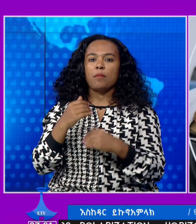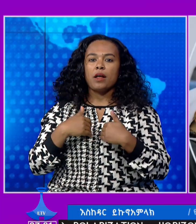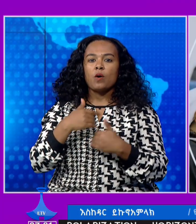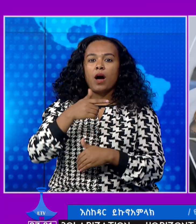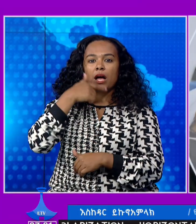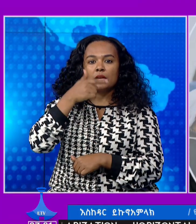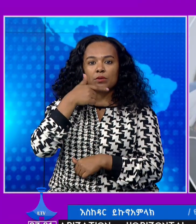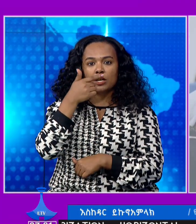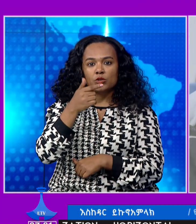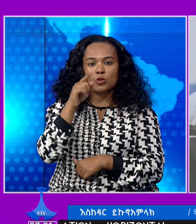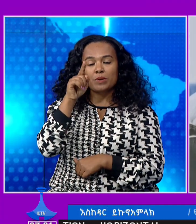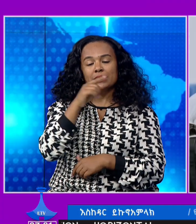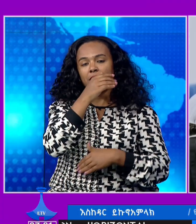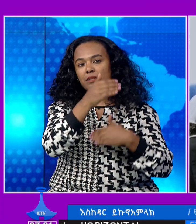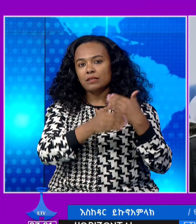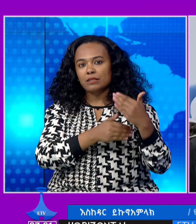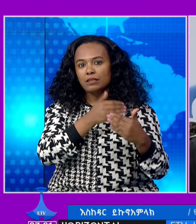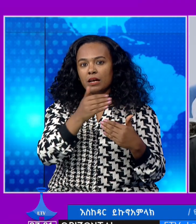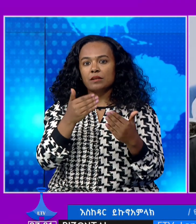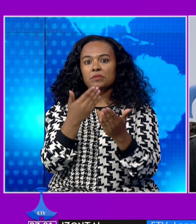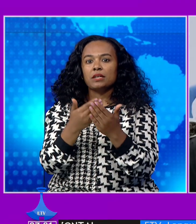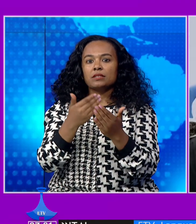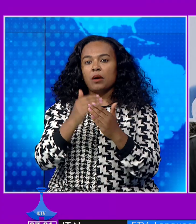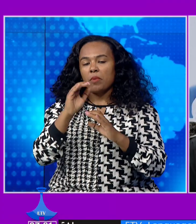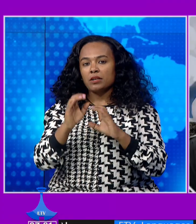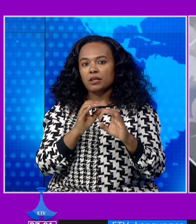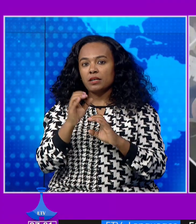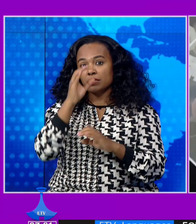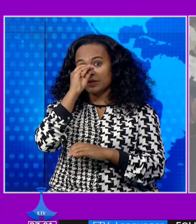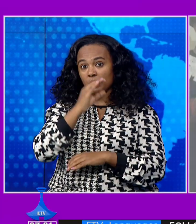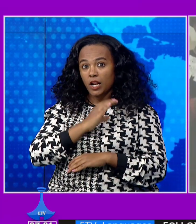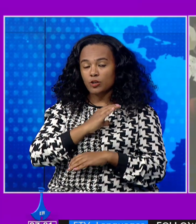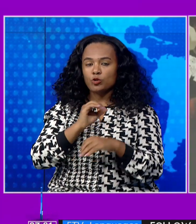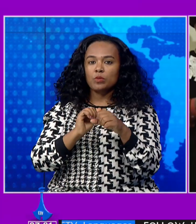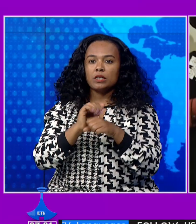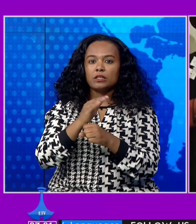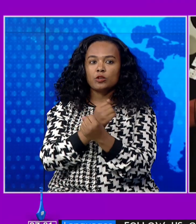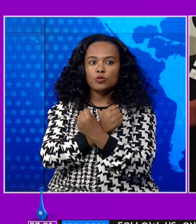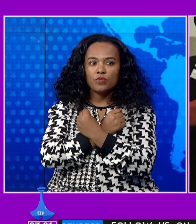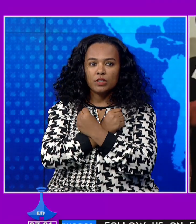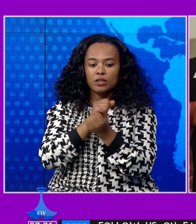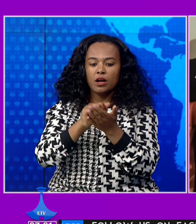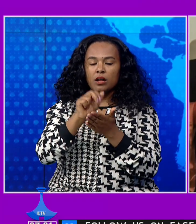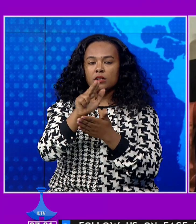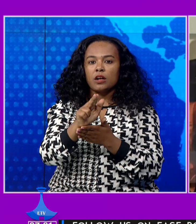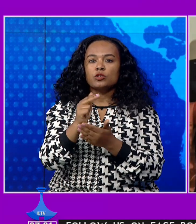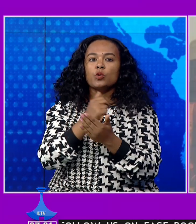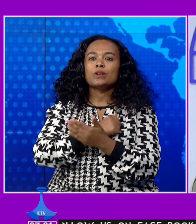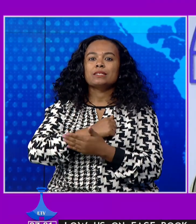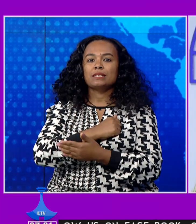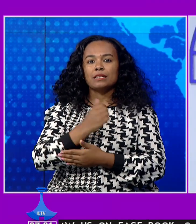አንደበታቸው በዛ ትህትናንም ገንዘብ ባደረገ ስብዕናቸው መልእክታቸው ፍቅር፣ አደራቸው እዝነት